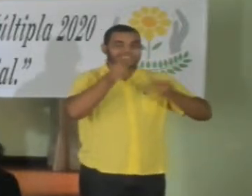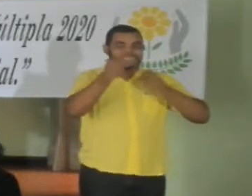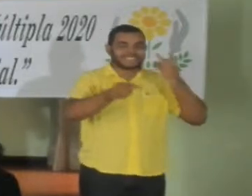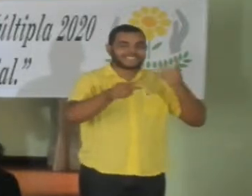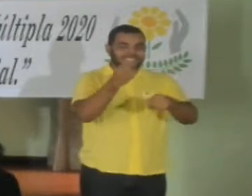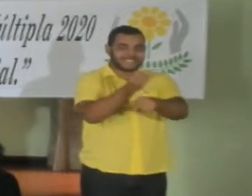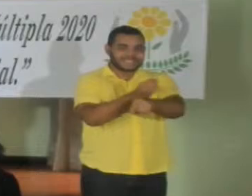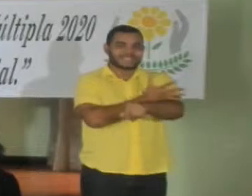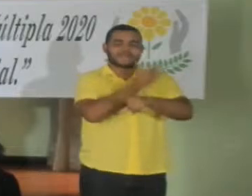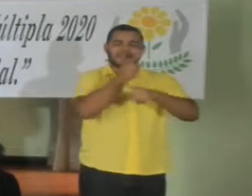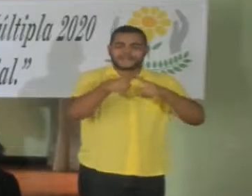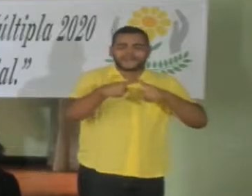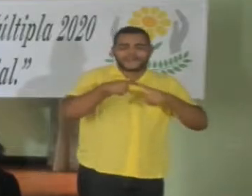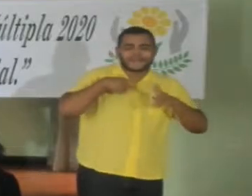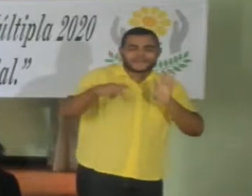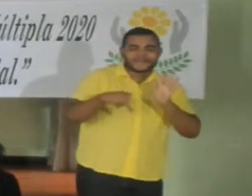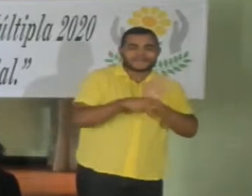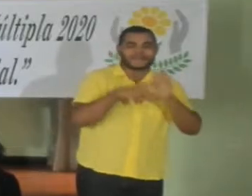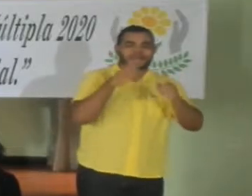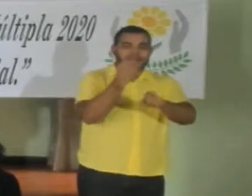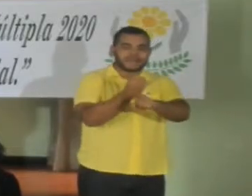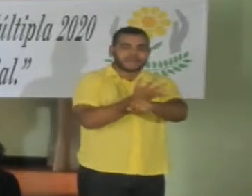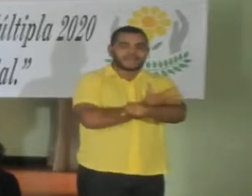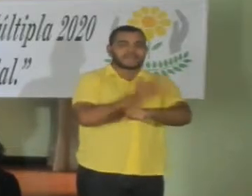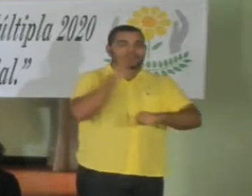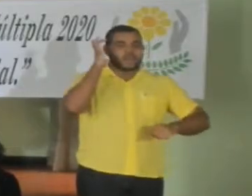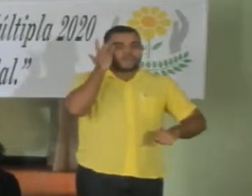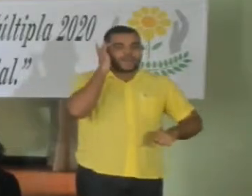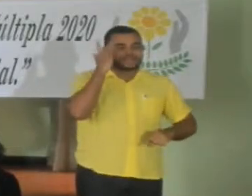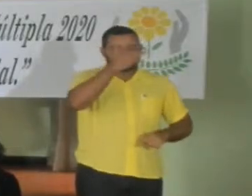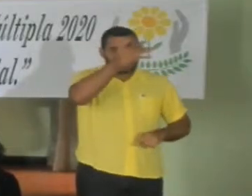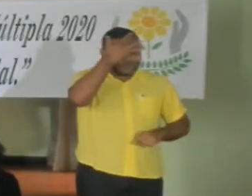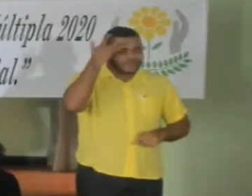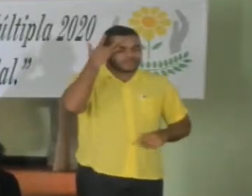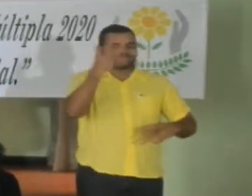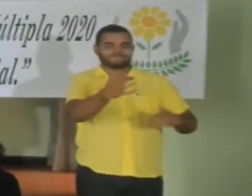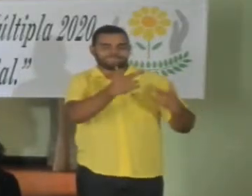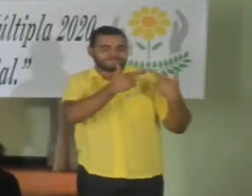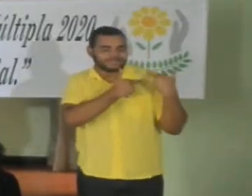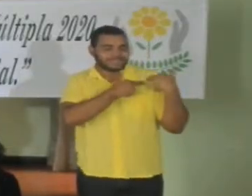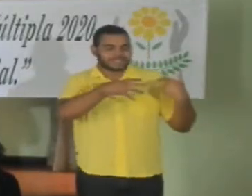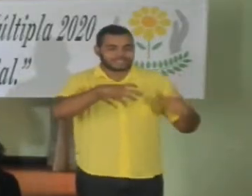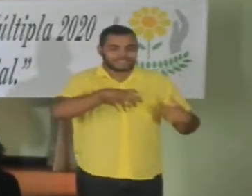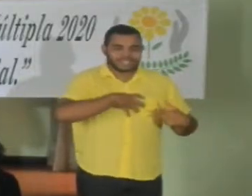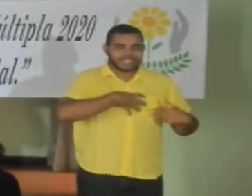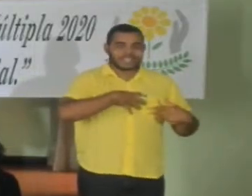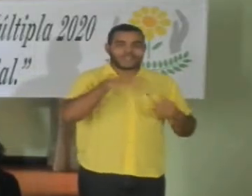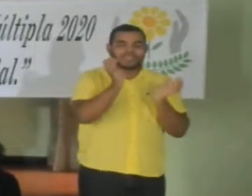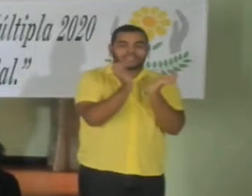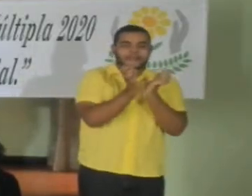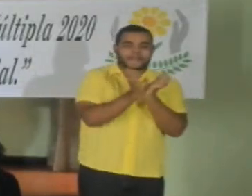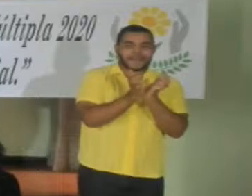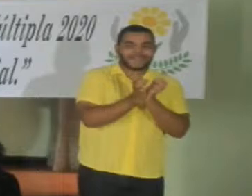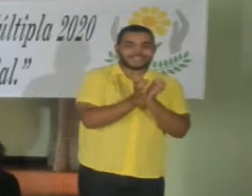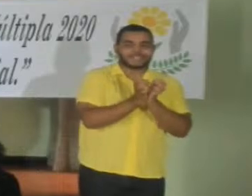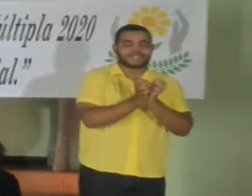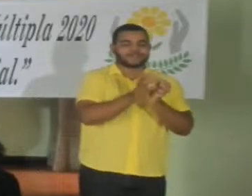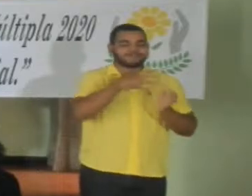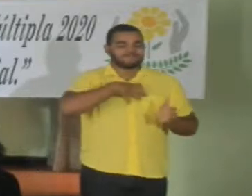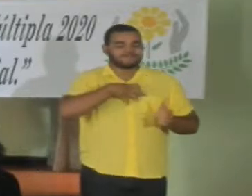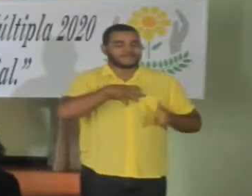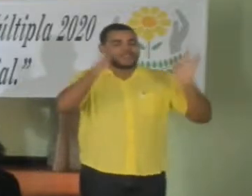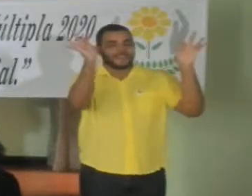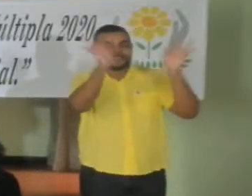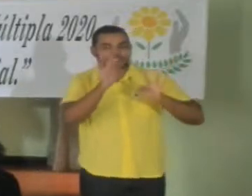eu me emociono. Eu acho que quem veste a camisa da Pai se sente honrado de ouvir esses relatos